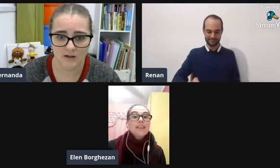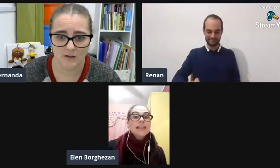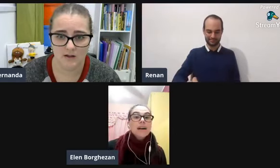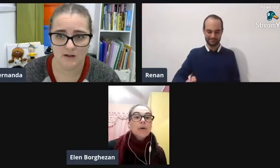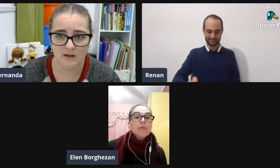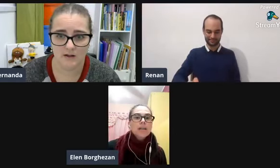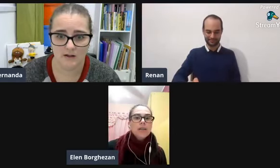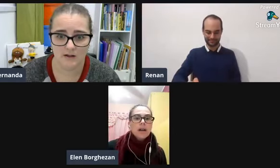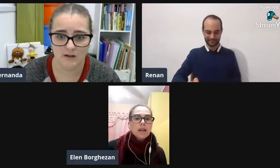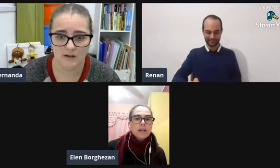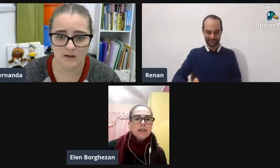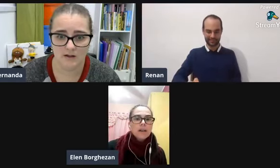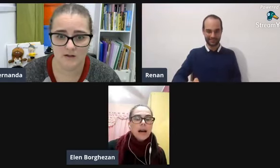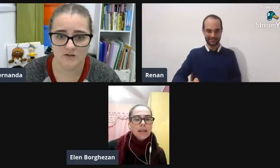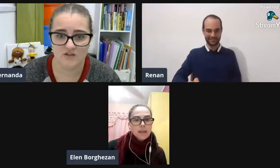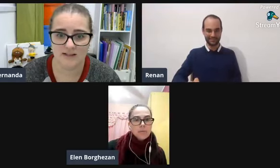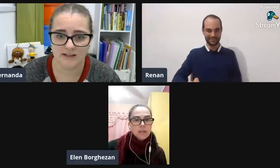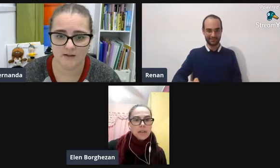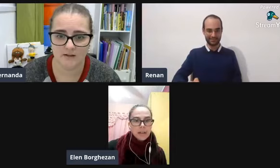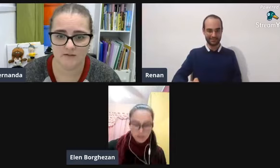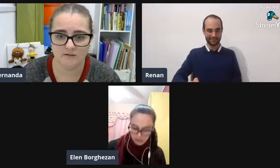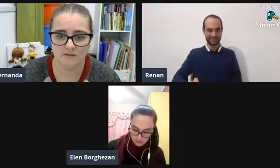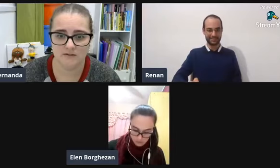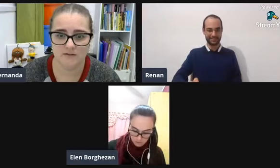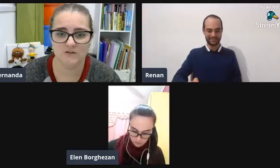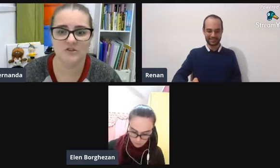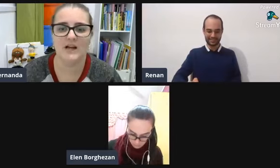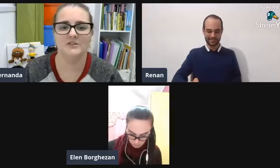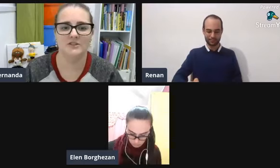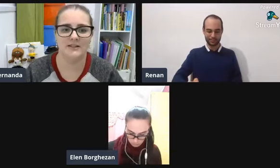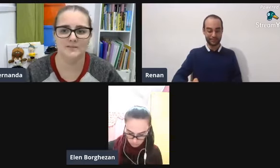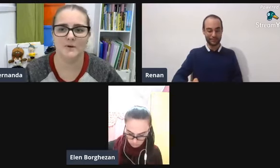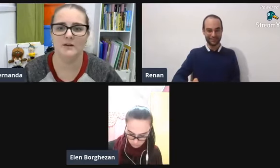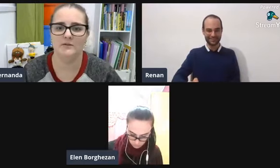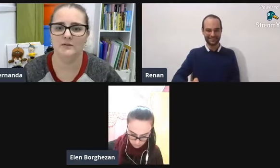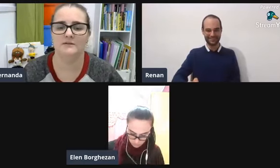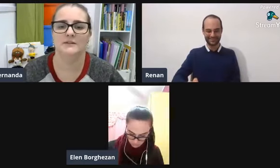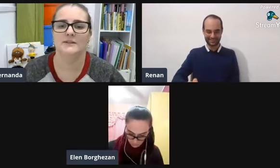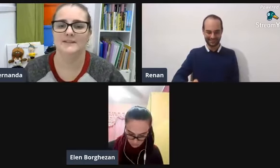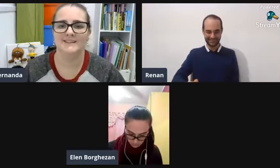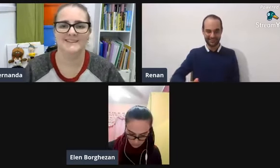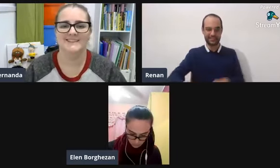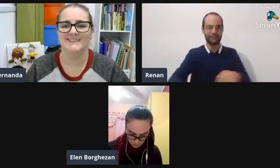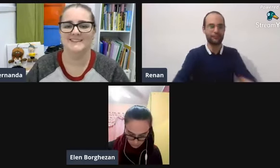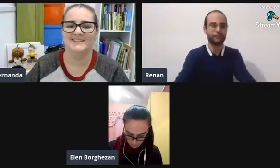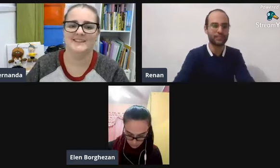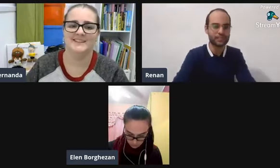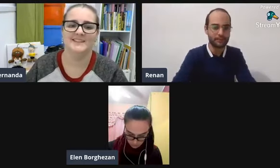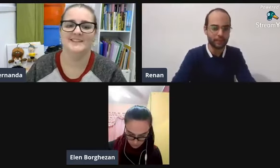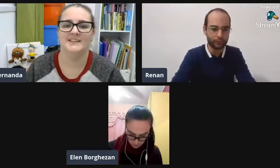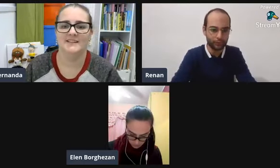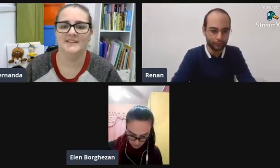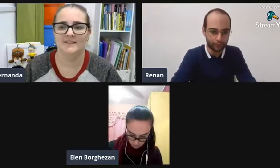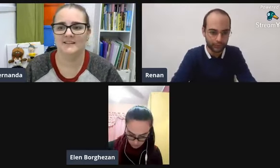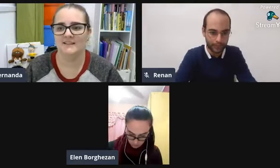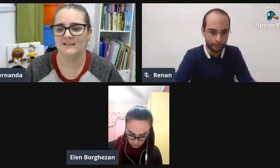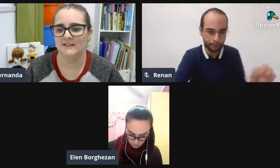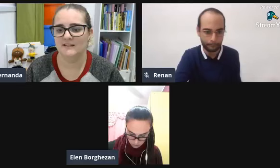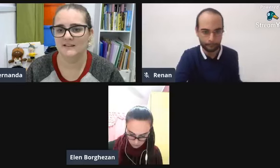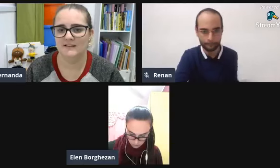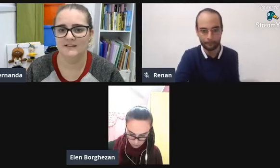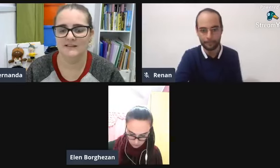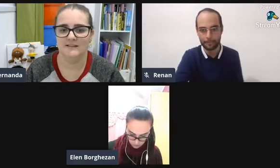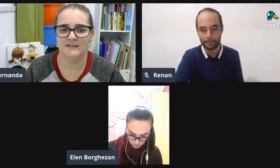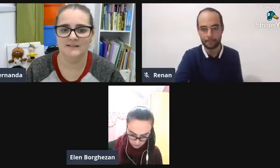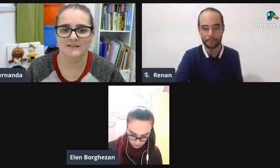Ah, mas ele vai estar contando, ó. Ah, Já não, deu. já tá aqui. Já tá disponível. Vou deixar a minha no mudo.